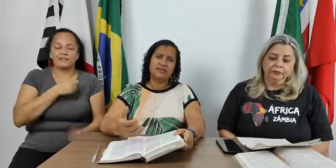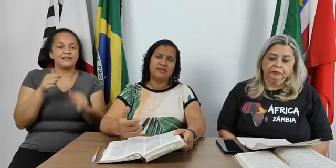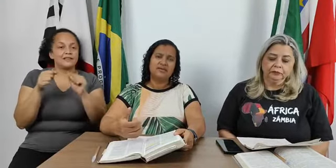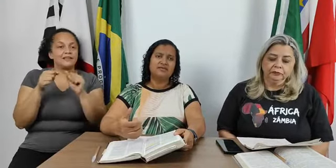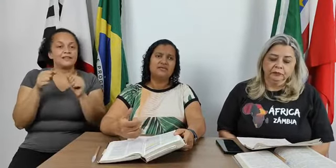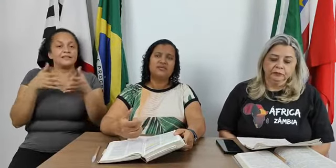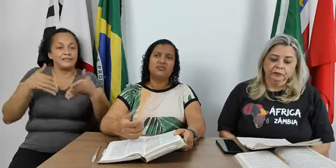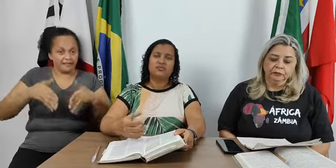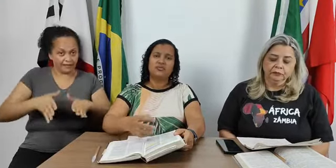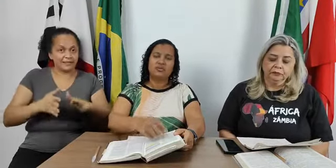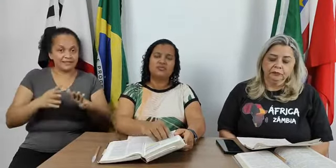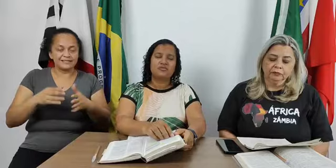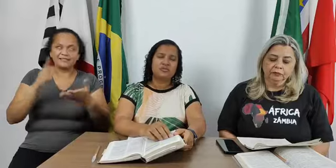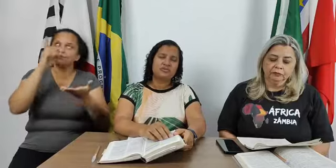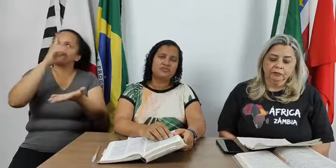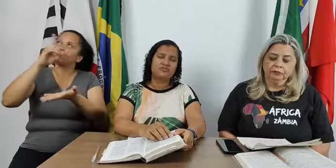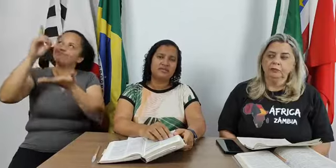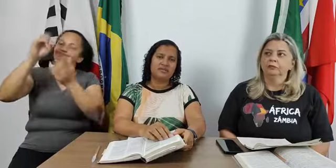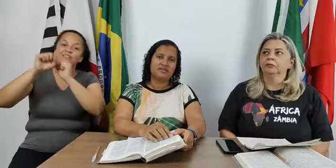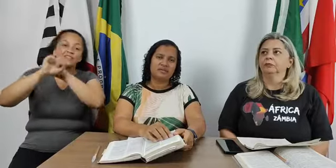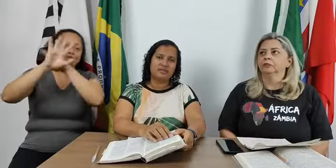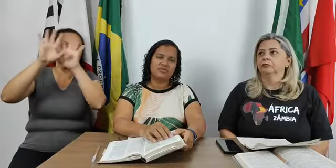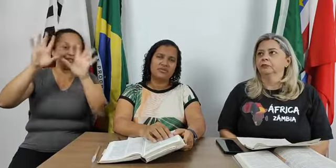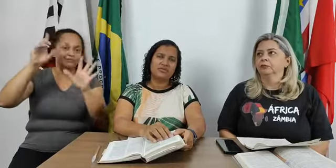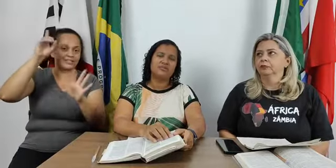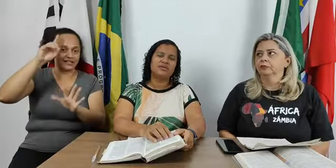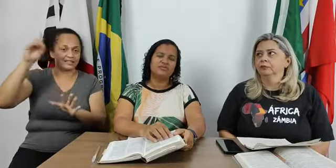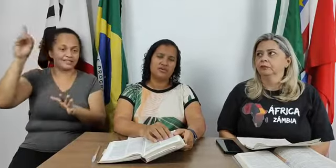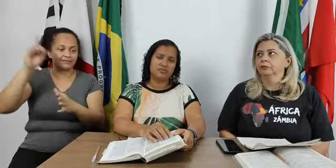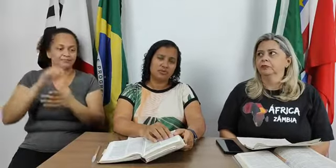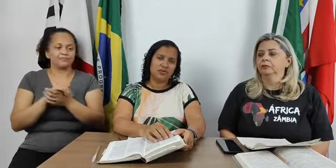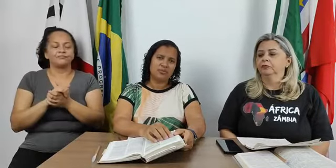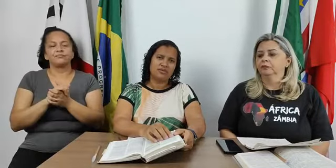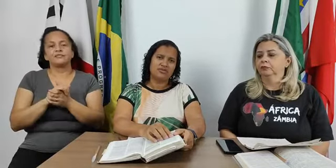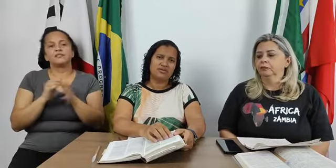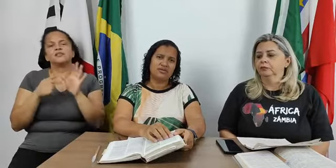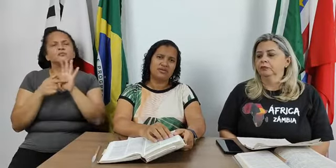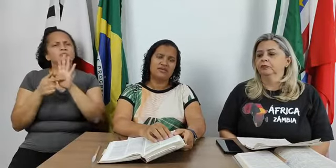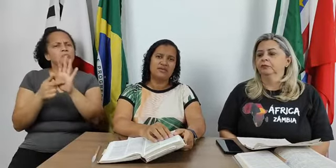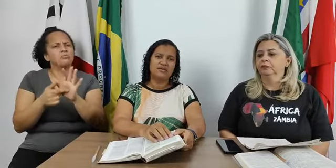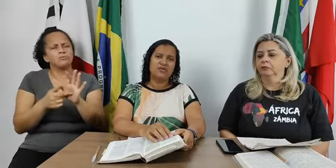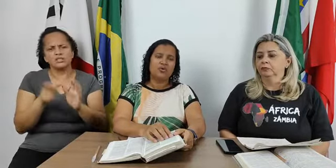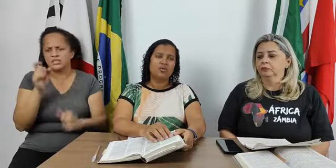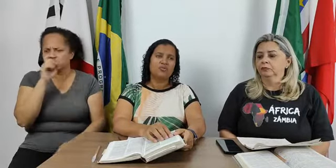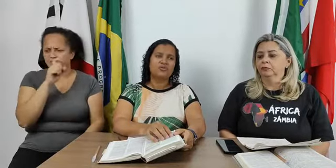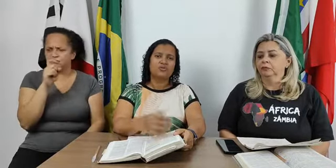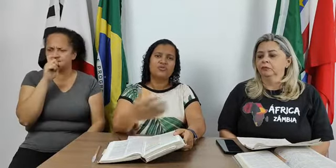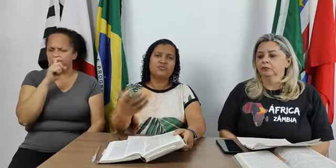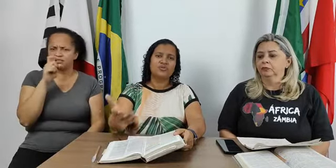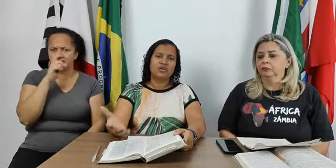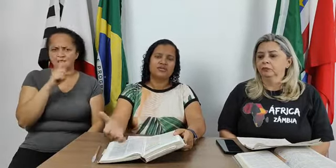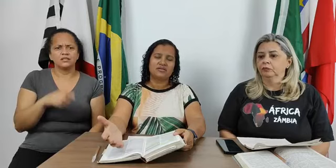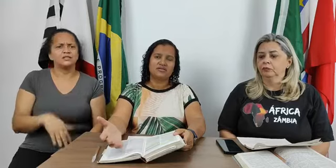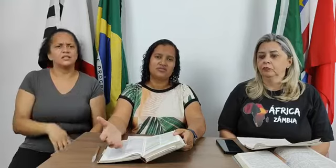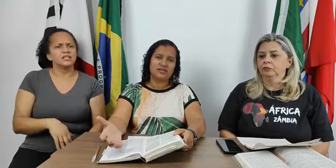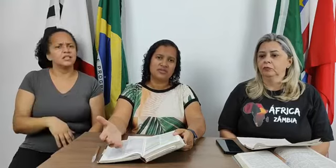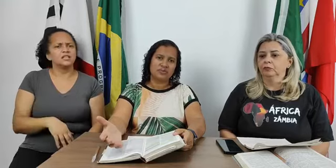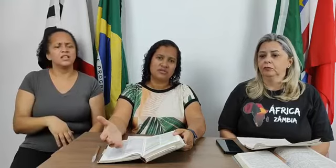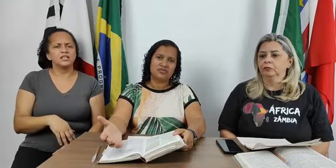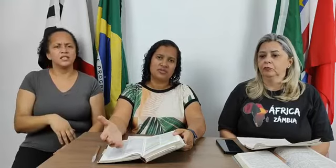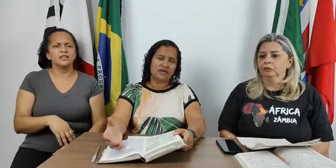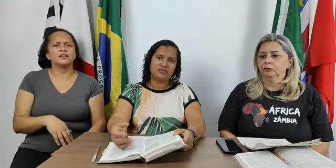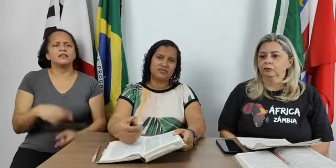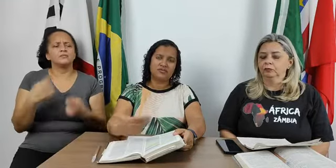né? Então, isso aqui desmistifica essa mentira, porque é uma mentira, né? Como se uns já